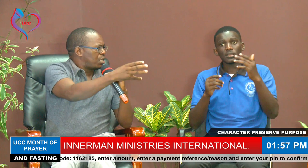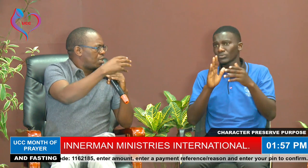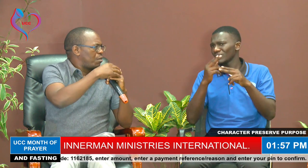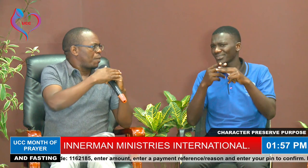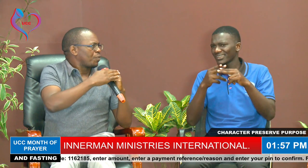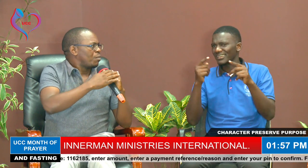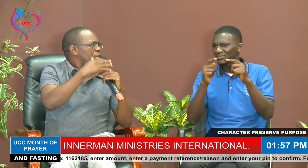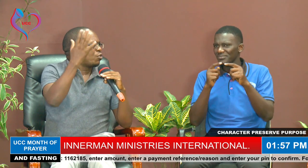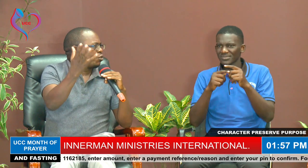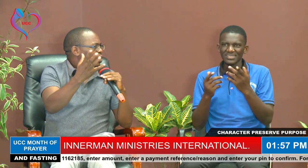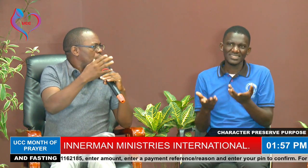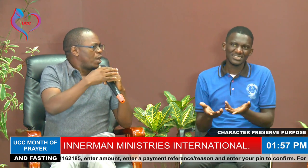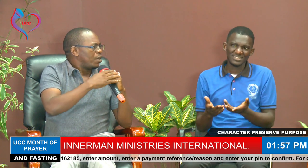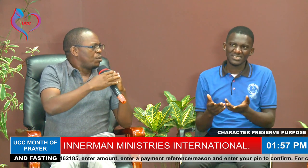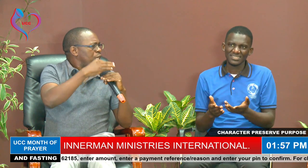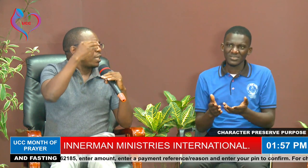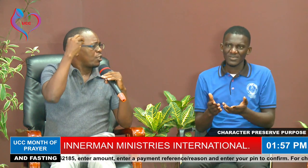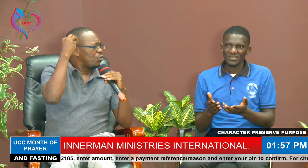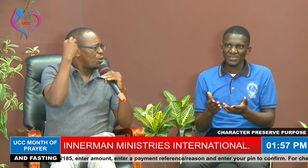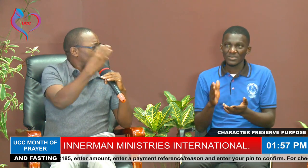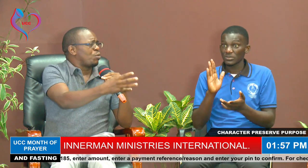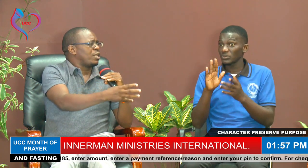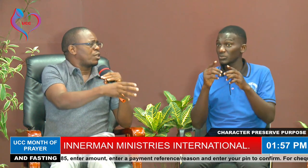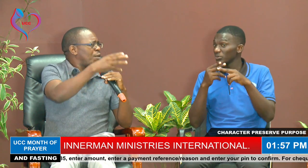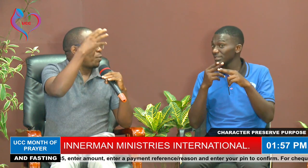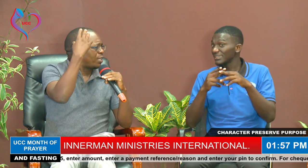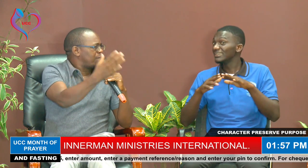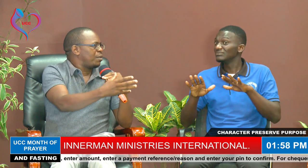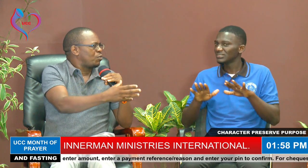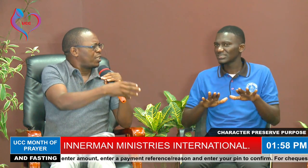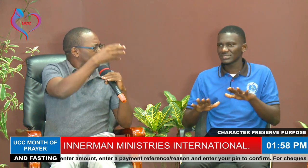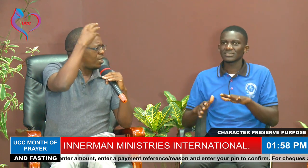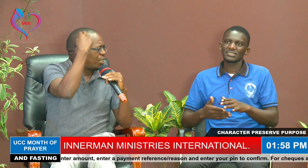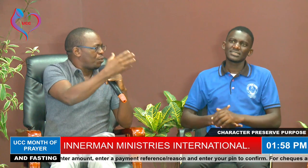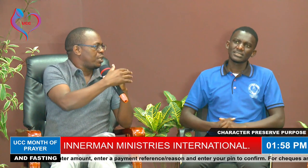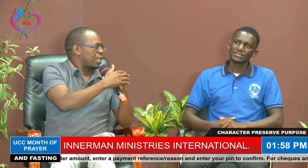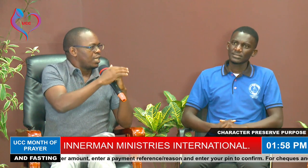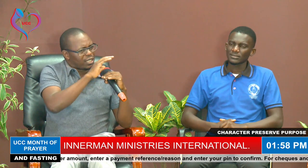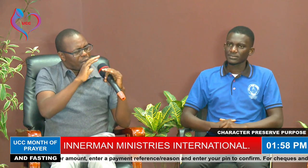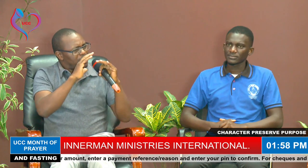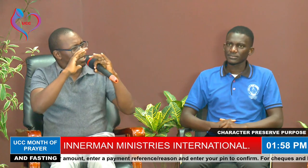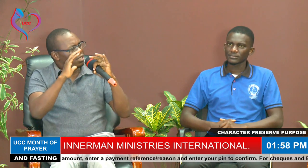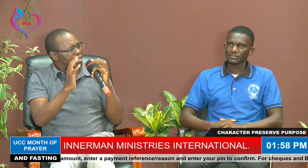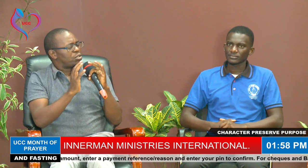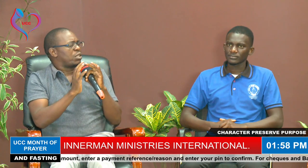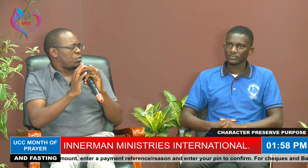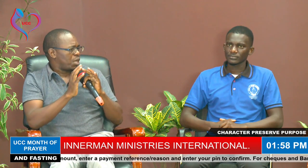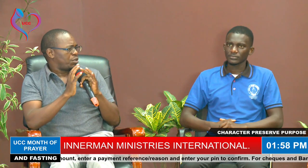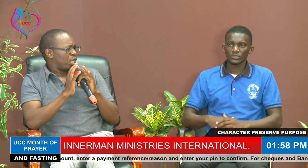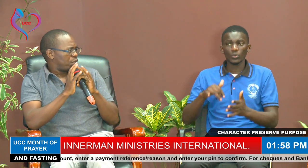buyinike buyinike oliruddawa buyinike nanti oleto buyinike waba wasize bintu nanti lali elinya buyinike just imagine that situation omwana oji